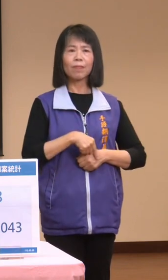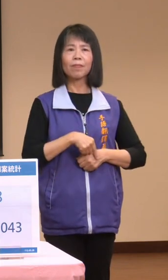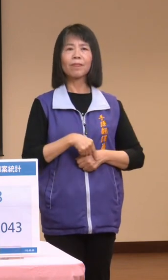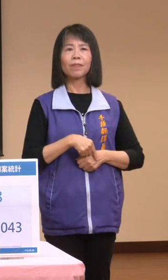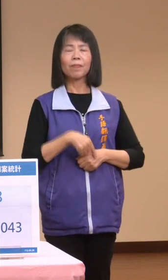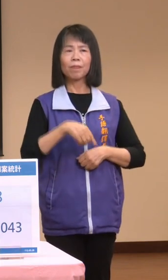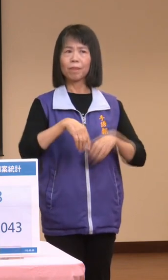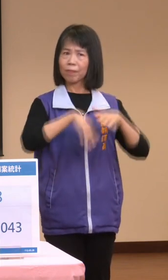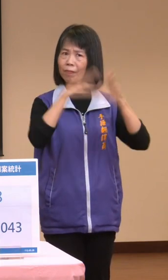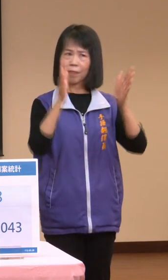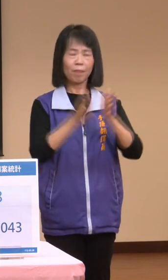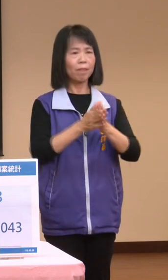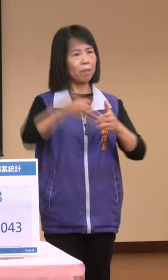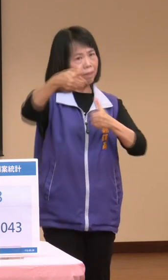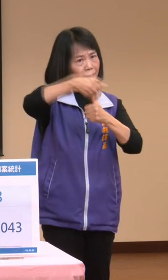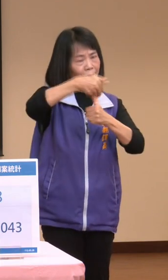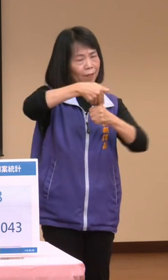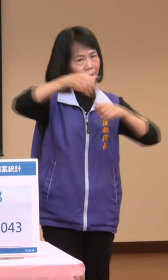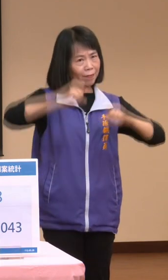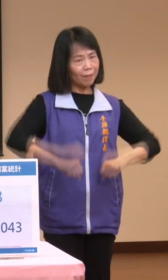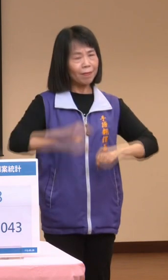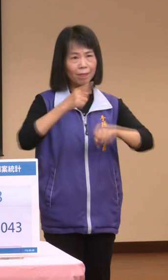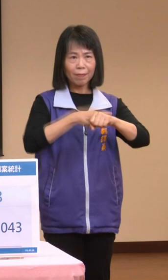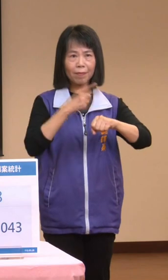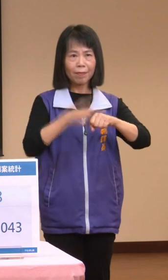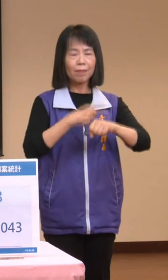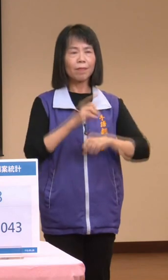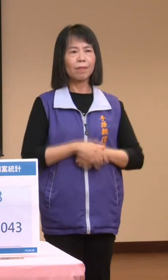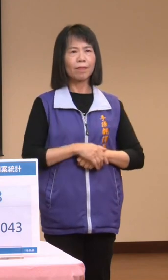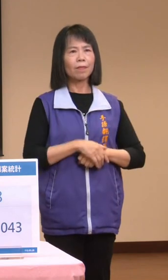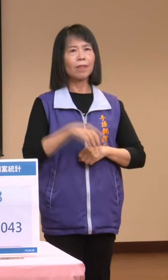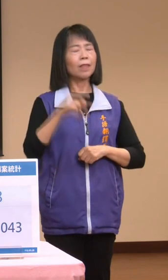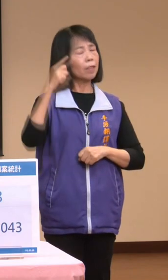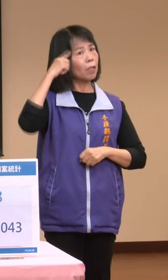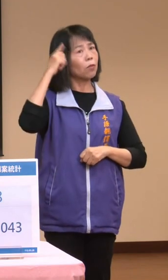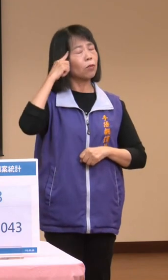之间所养成的良好的健康习惯有因此而画下休止符。